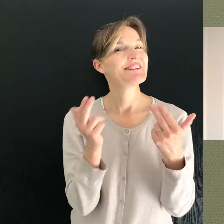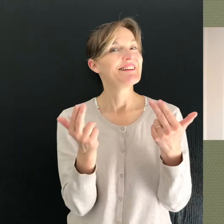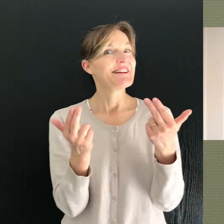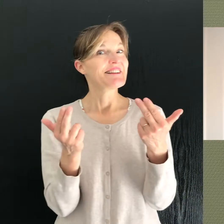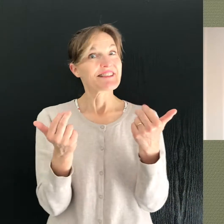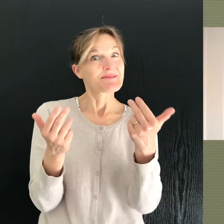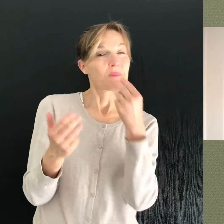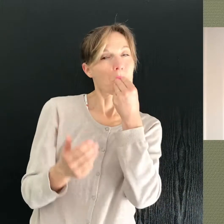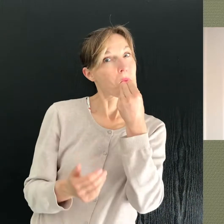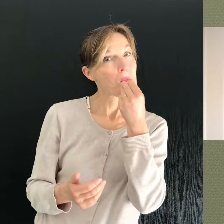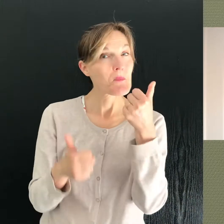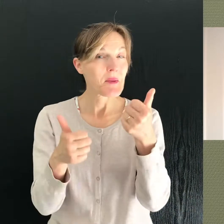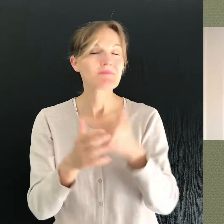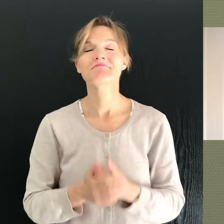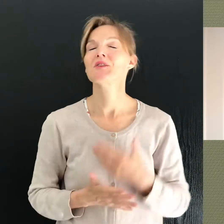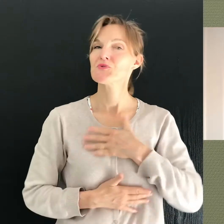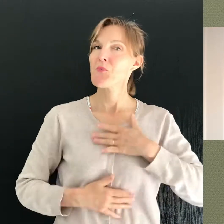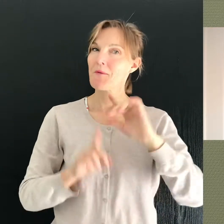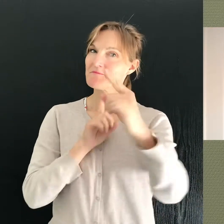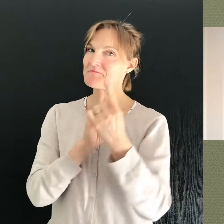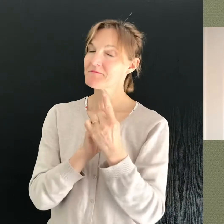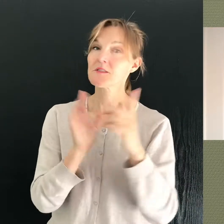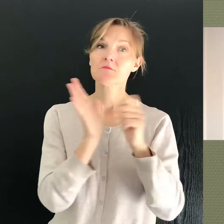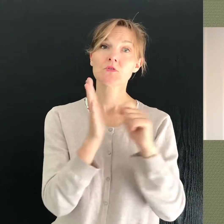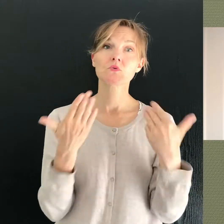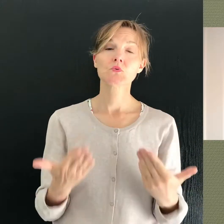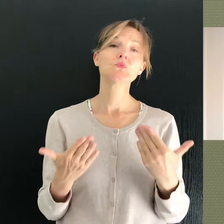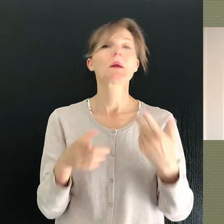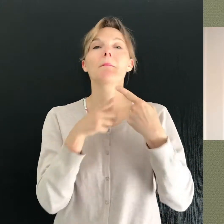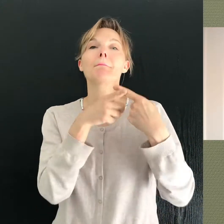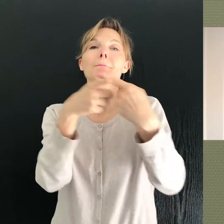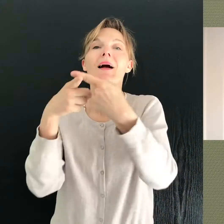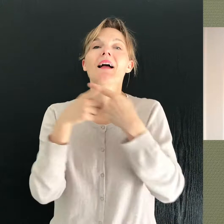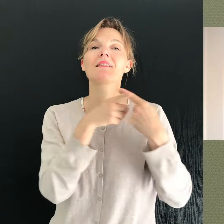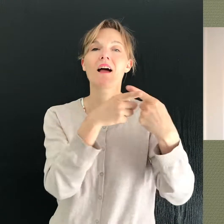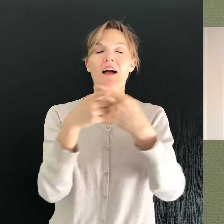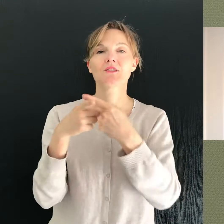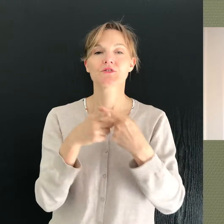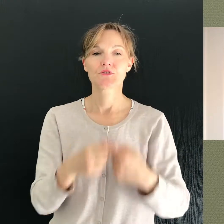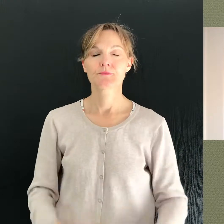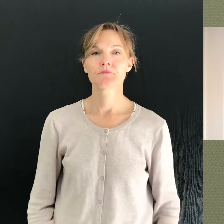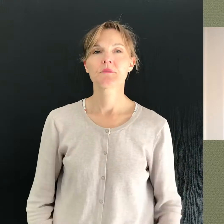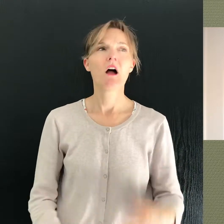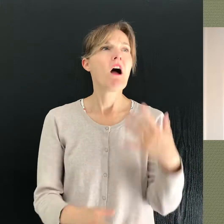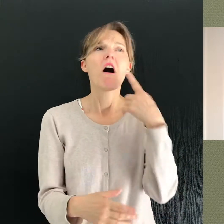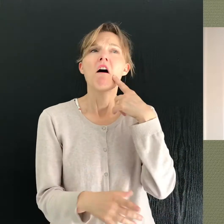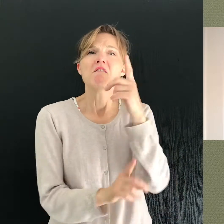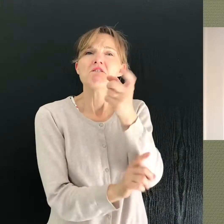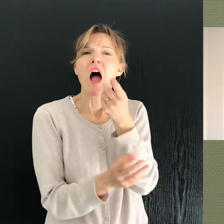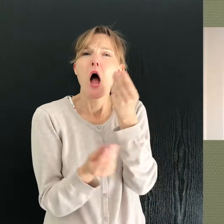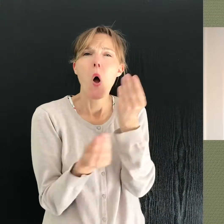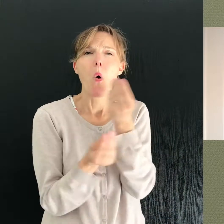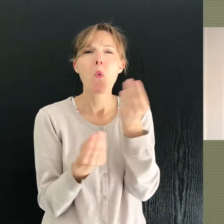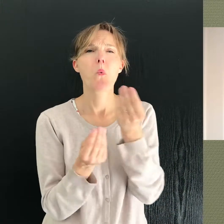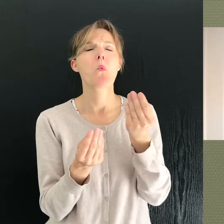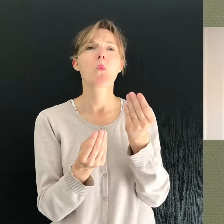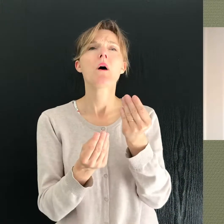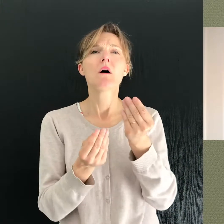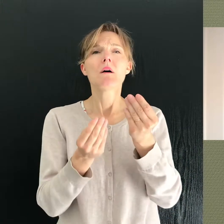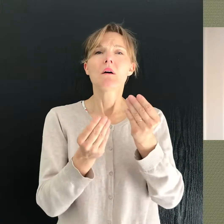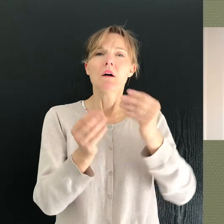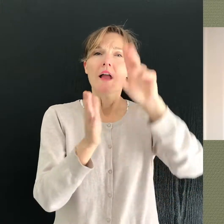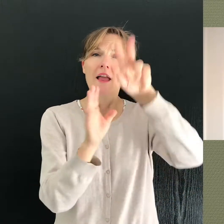Bonjour mes amis, j'espère que vous allez bien. C'est une joie pour moi de vous retrouver. Et aujourd'hui, je voudrais vous partager les causes